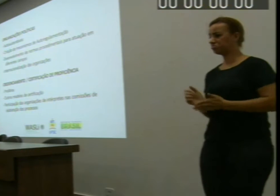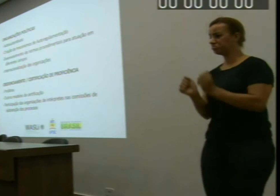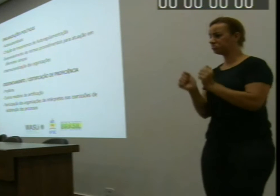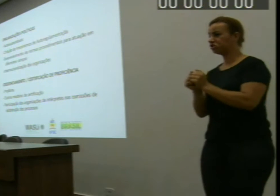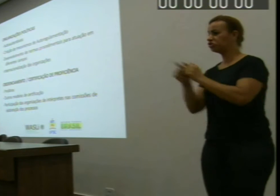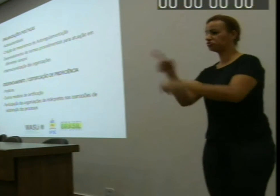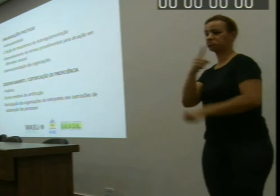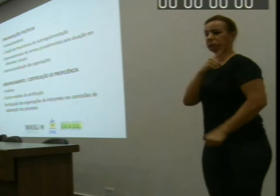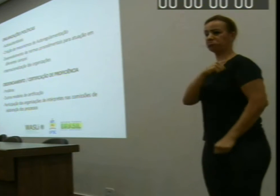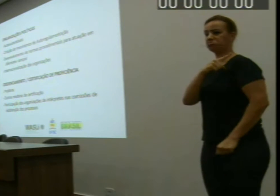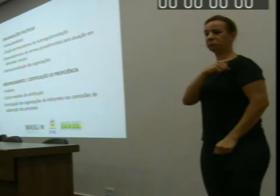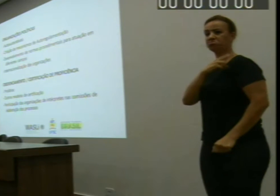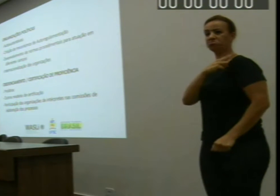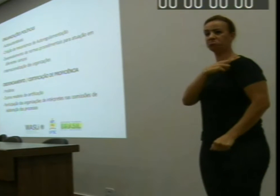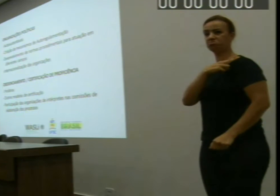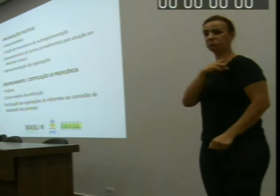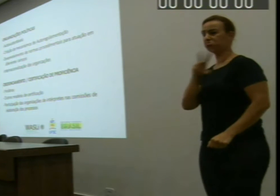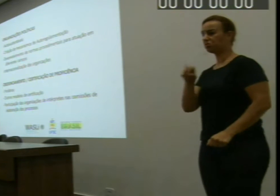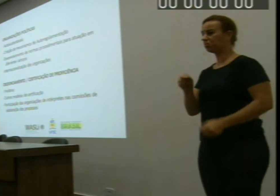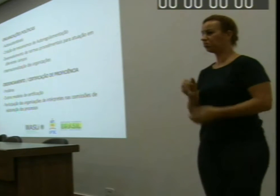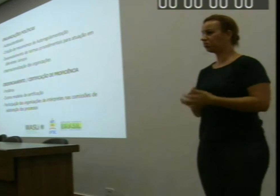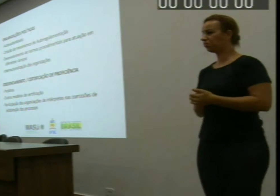médio indo ao